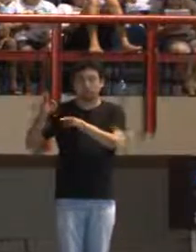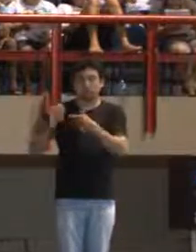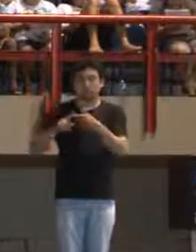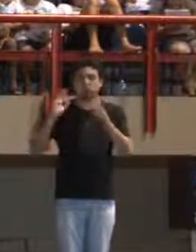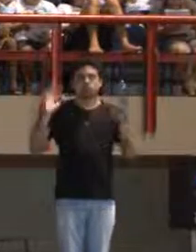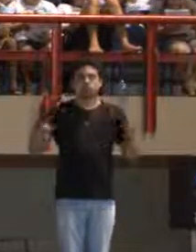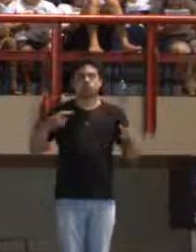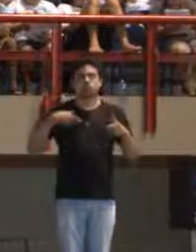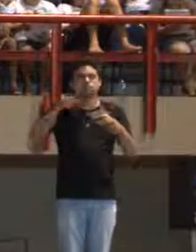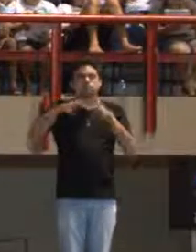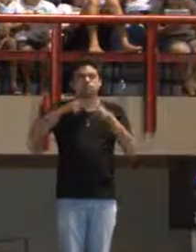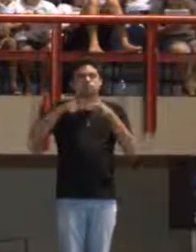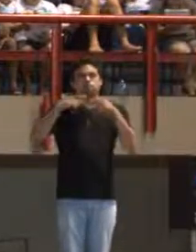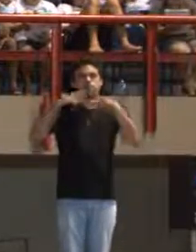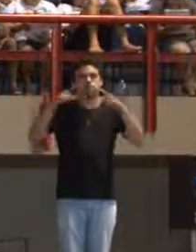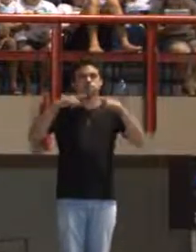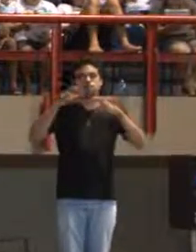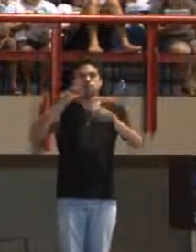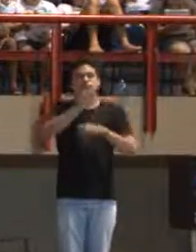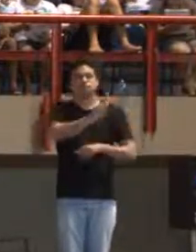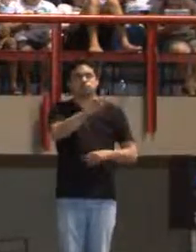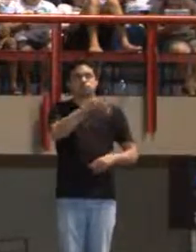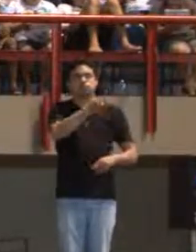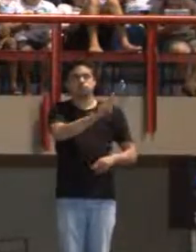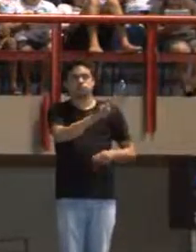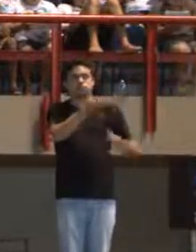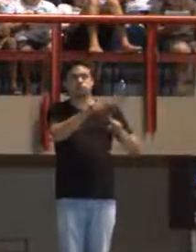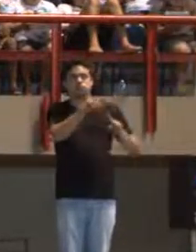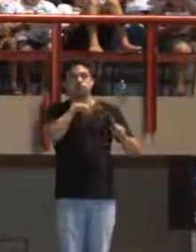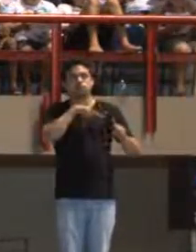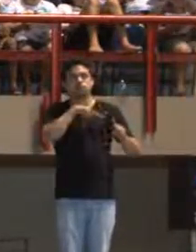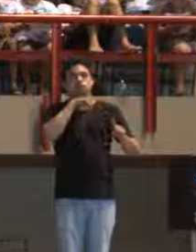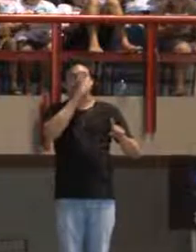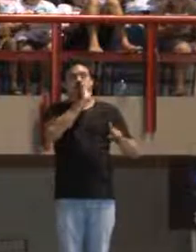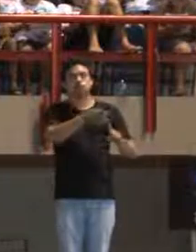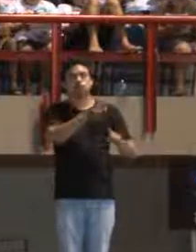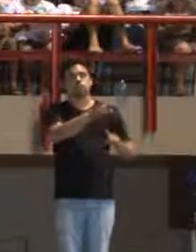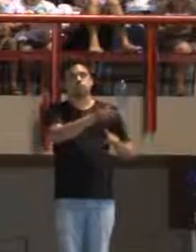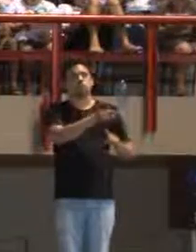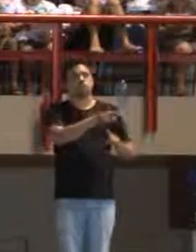das maiores queixas sobre o GNV é que eles têm um espaço